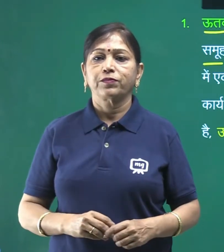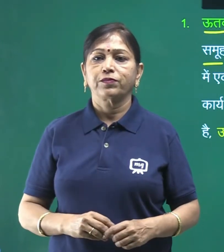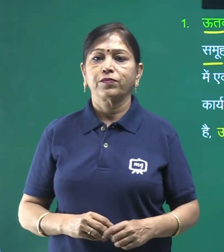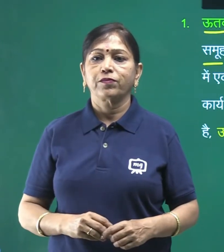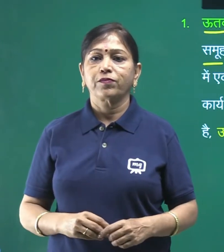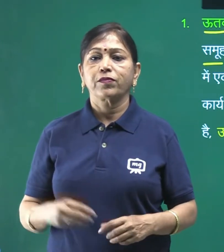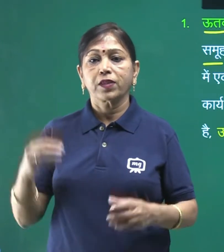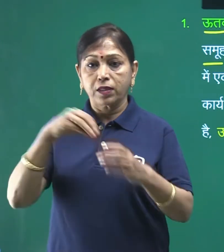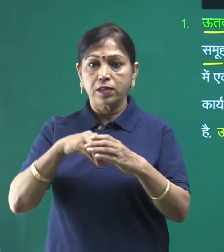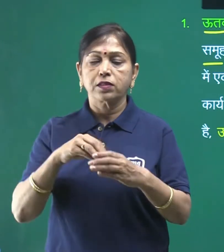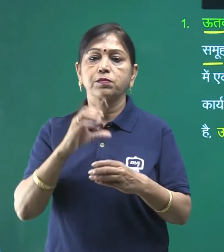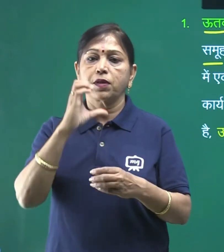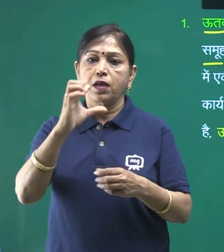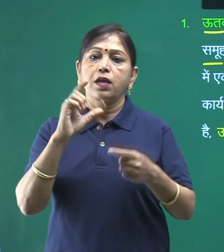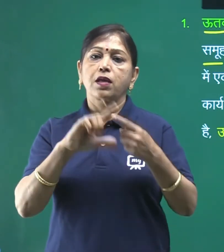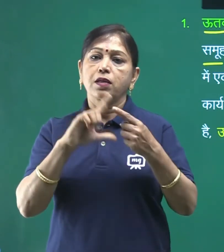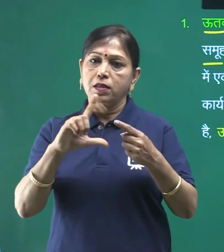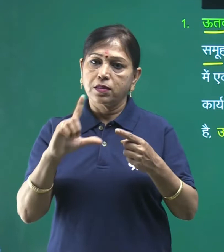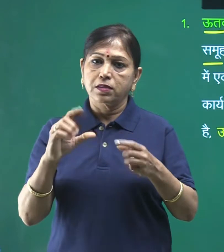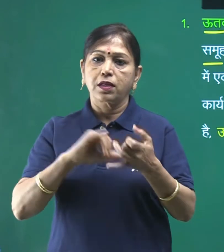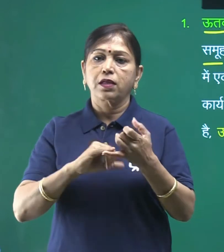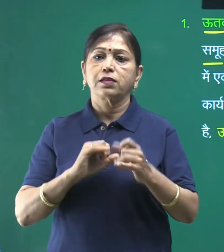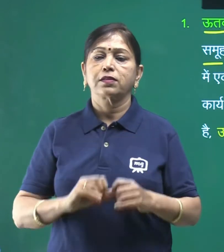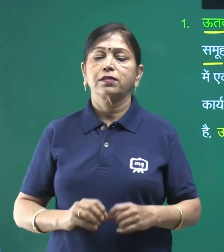जिसमें कोशिकाएं